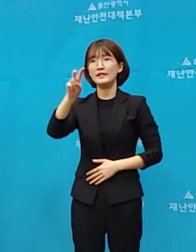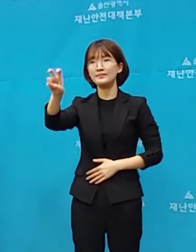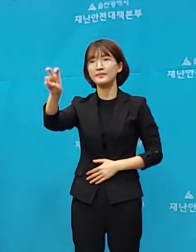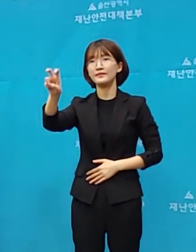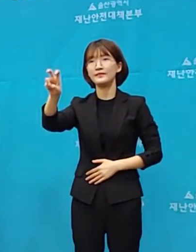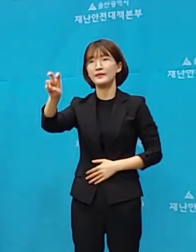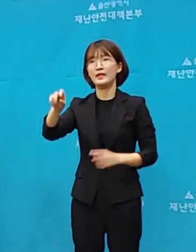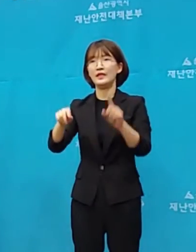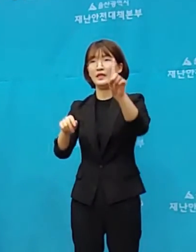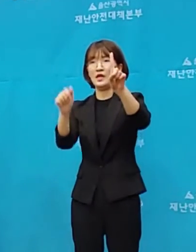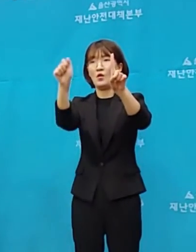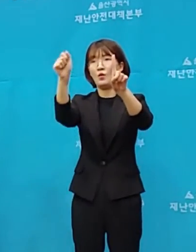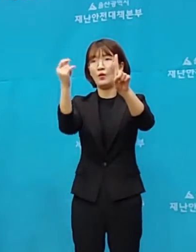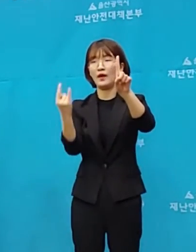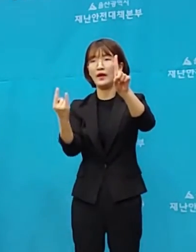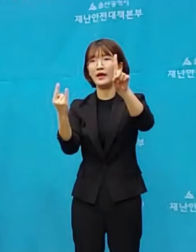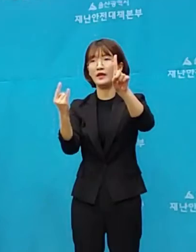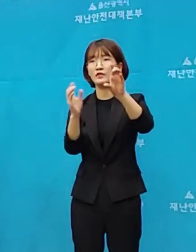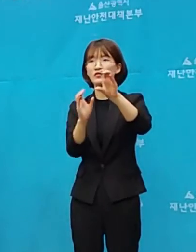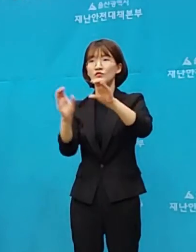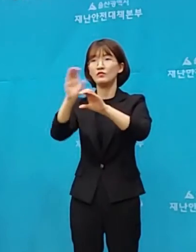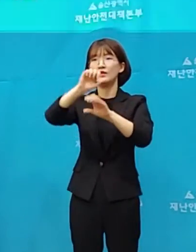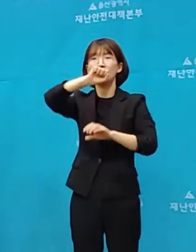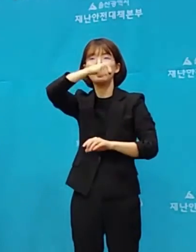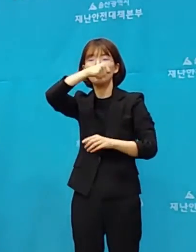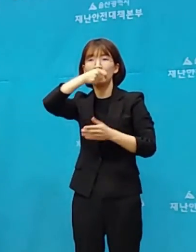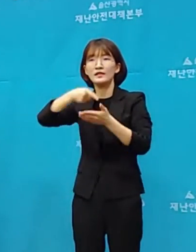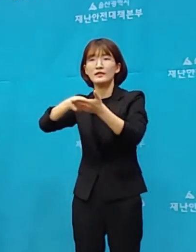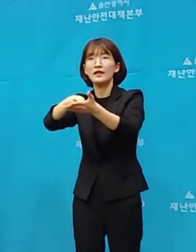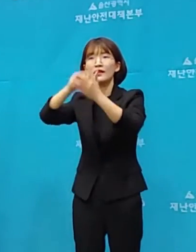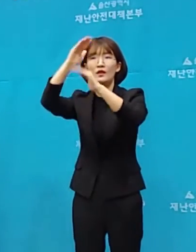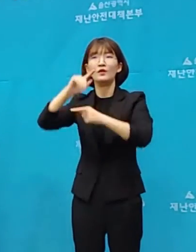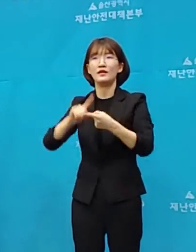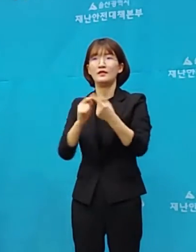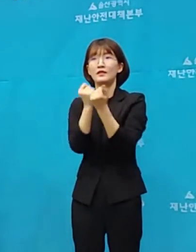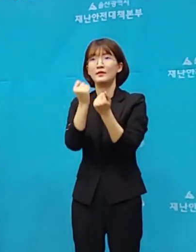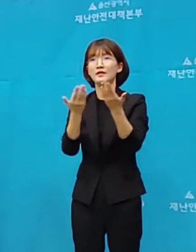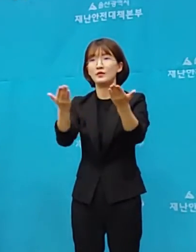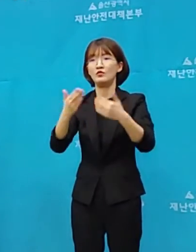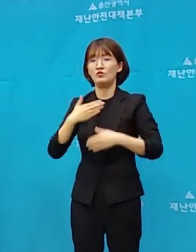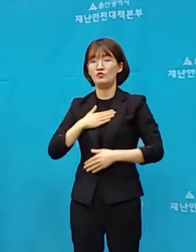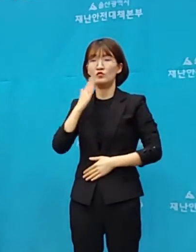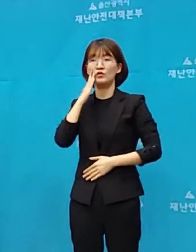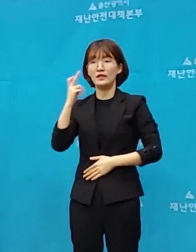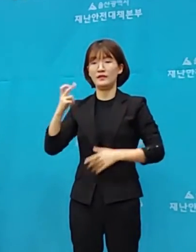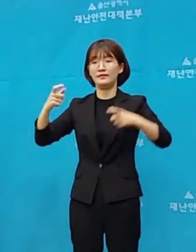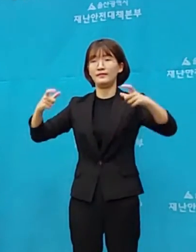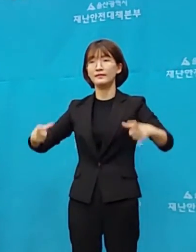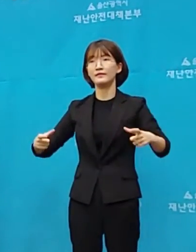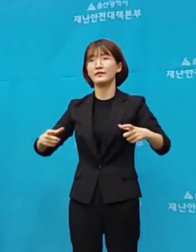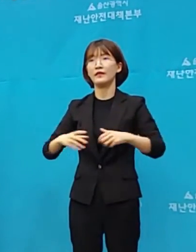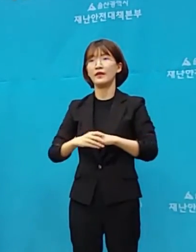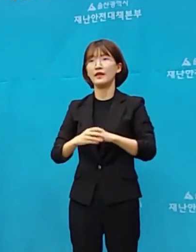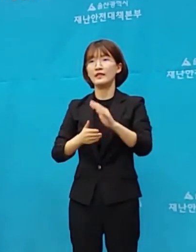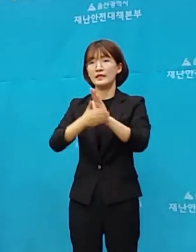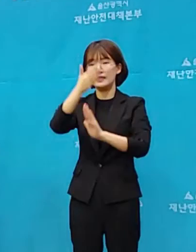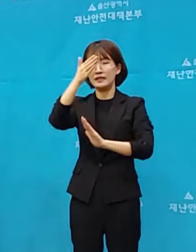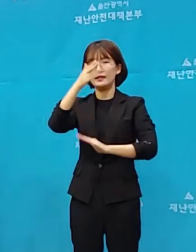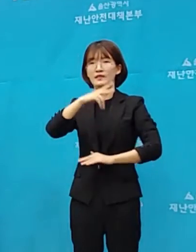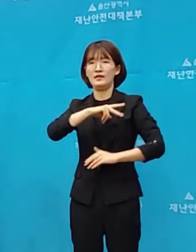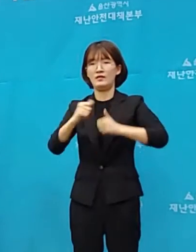2020년 제1회 추경예산안 편성에 대해서 말씀드리겠습니다. 우리 시는